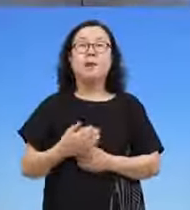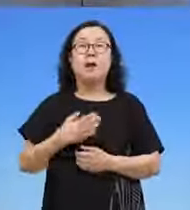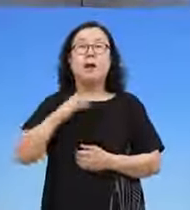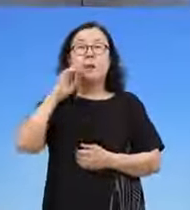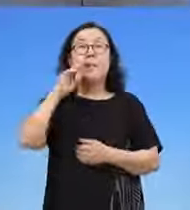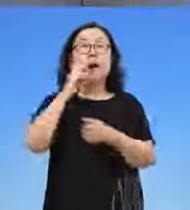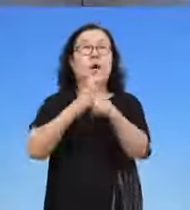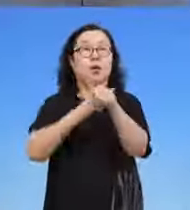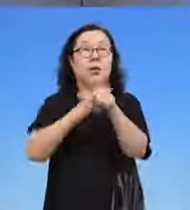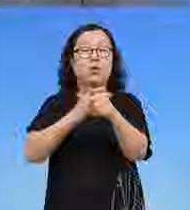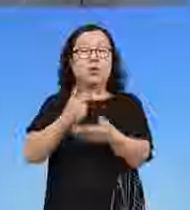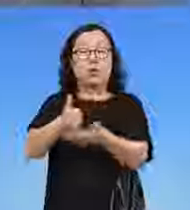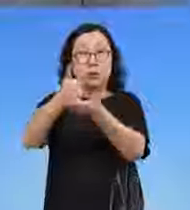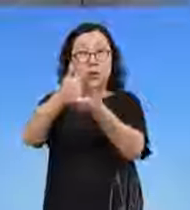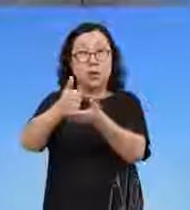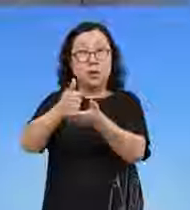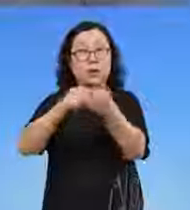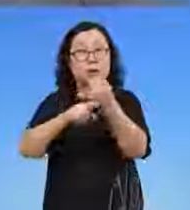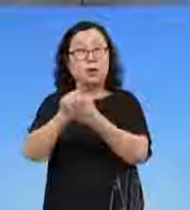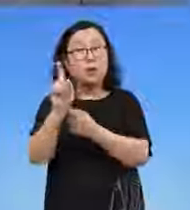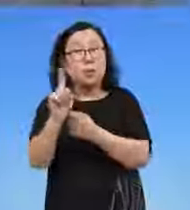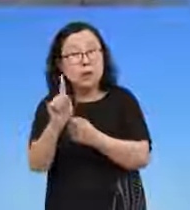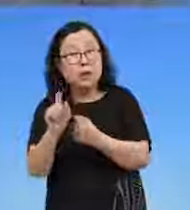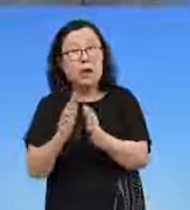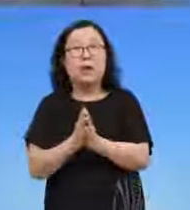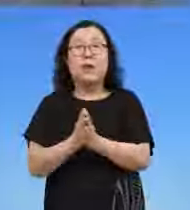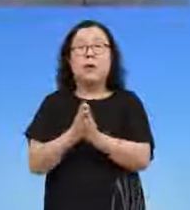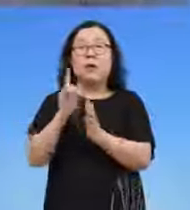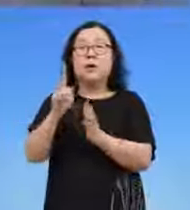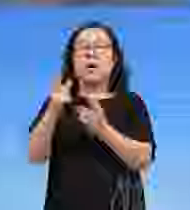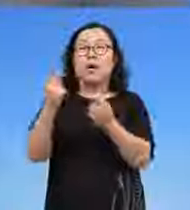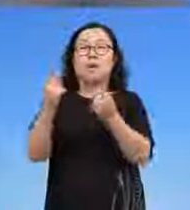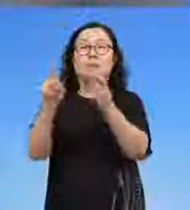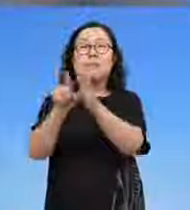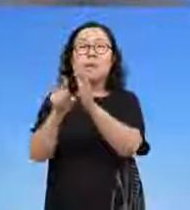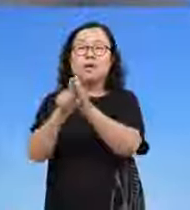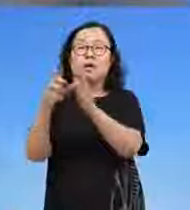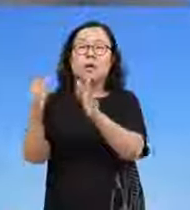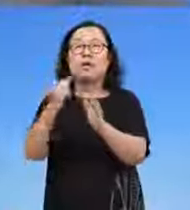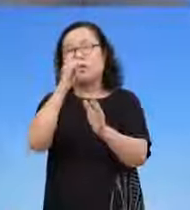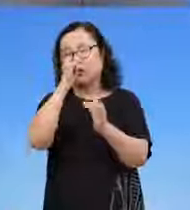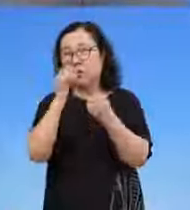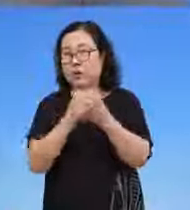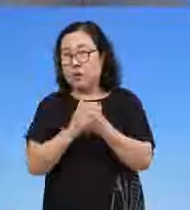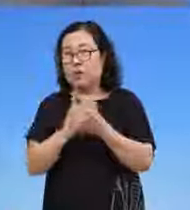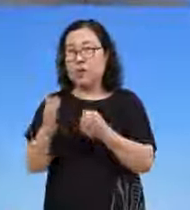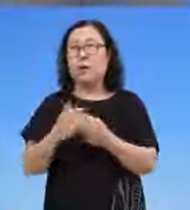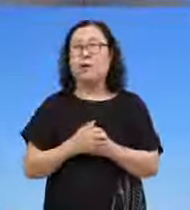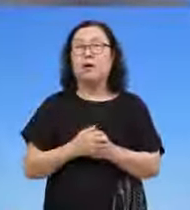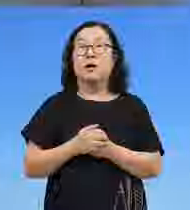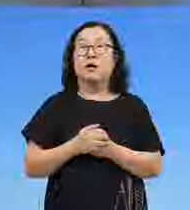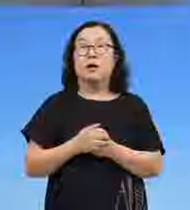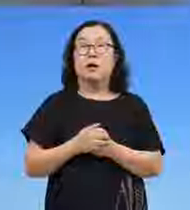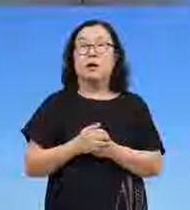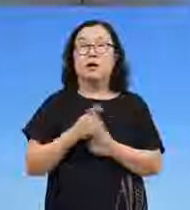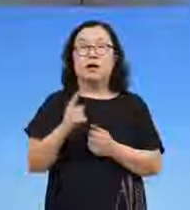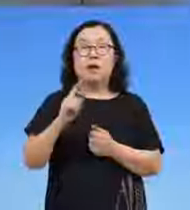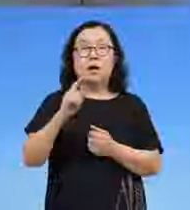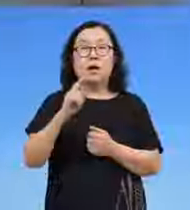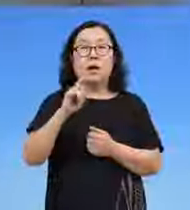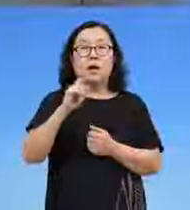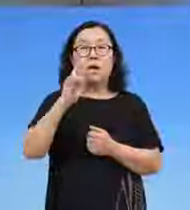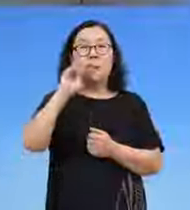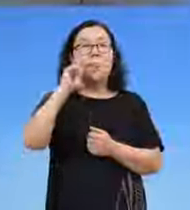우리가 사도 바울을 존경하는 것은 바로 이런 믿음을 갖고 있었기 때문 아닙니까? 사도행전 20장 23절에도 보니까 그에게